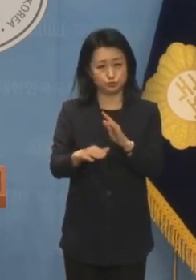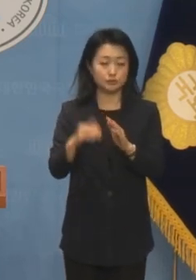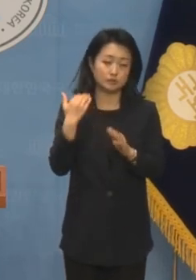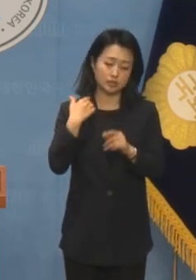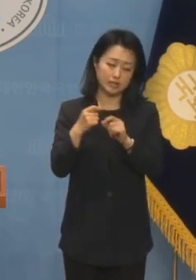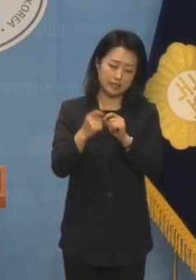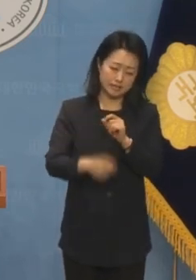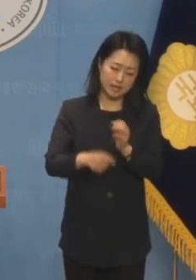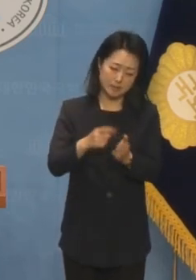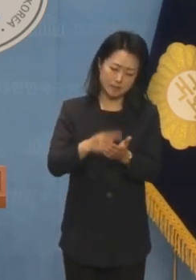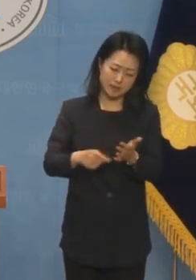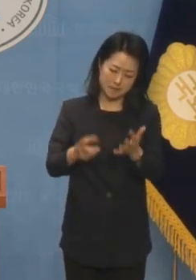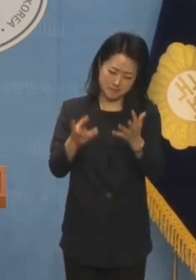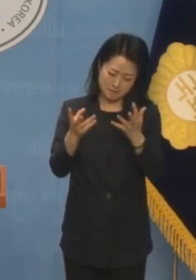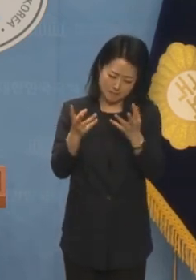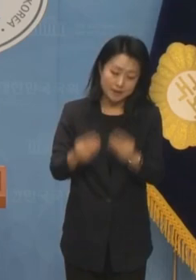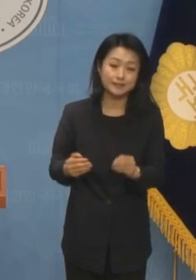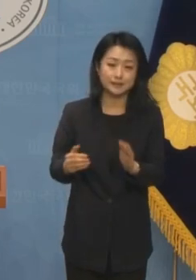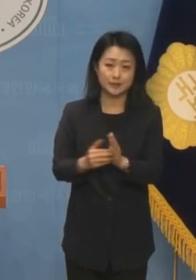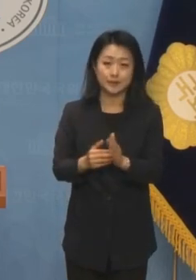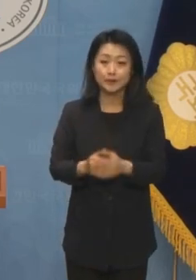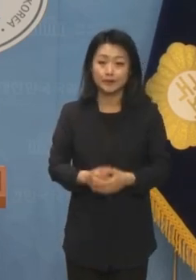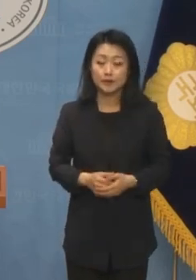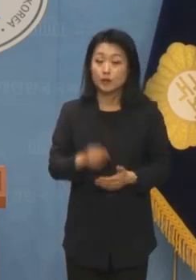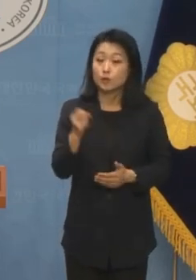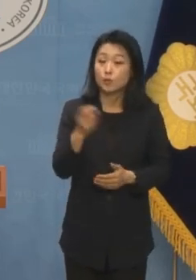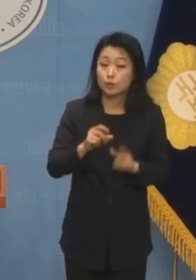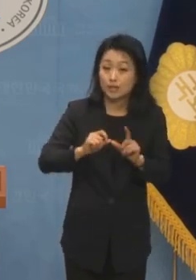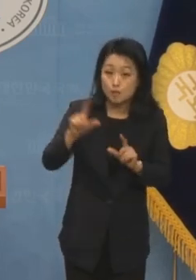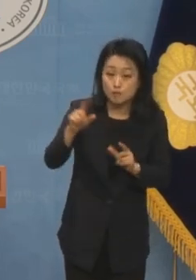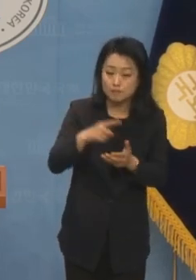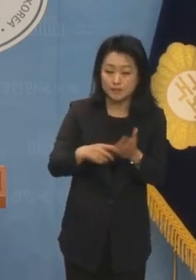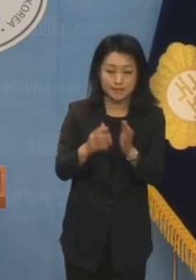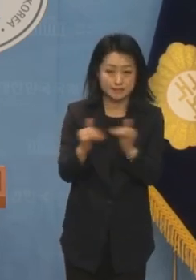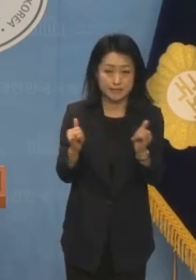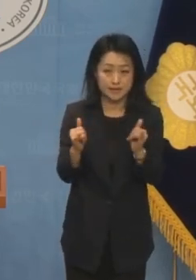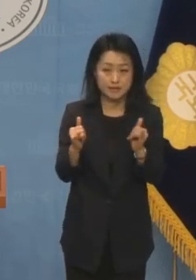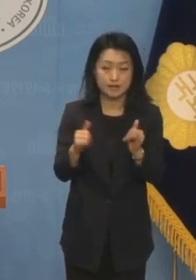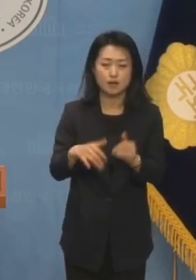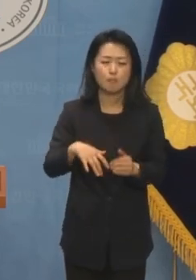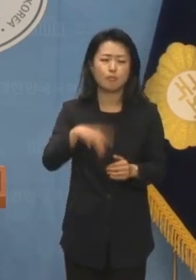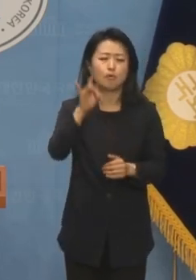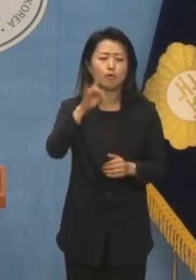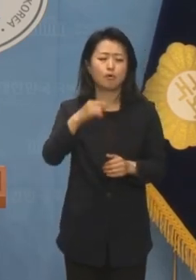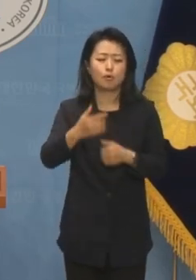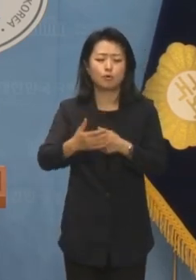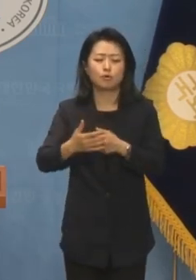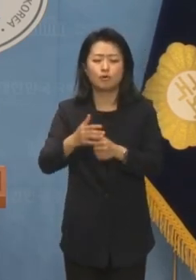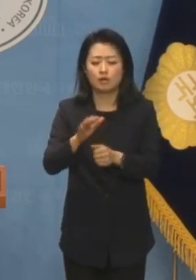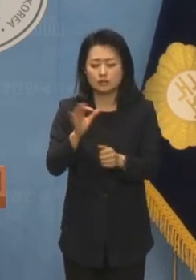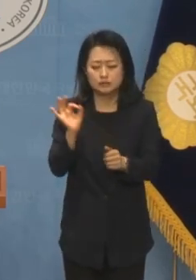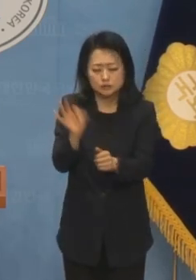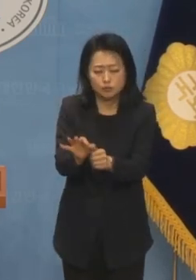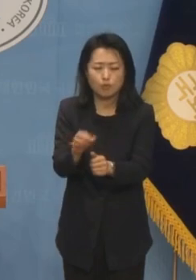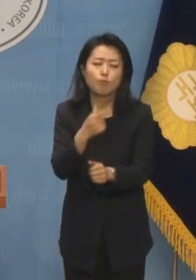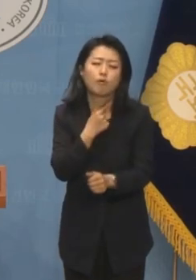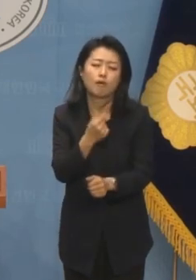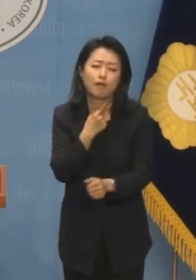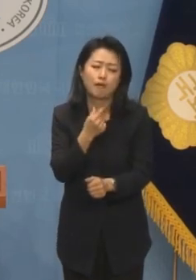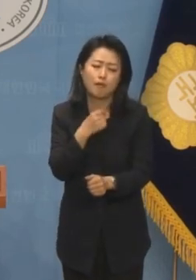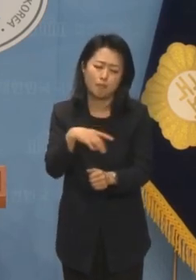사기 피해자들이었습니다. 또 대다수 피해자들은 선구제, 후회수 등이 추가 지원